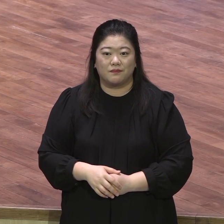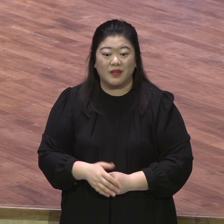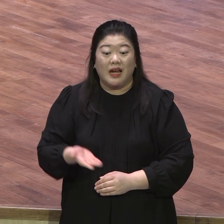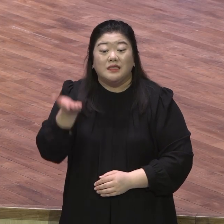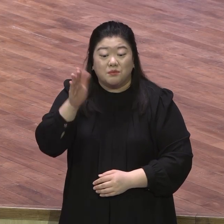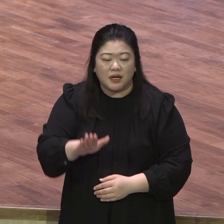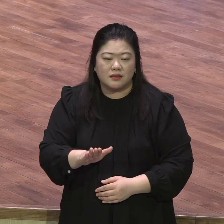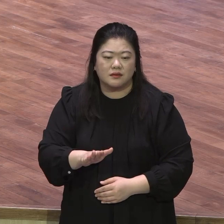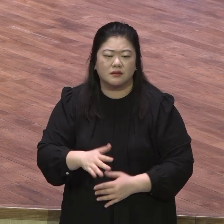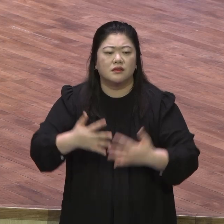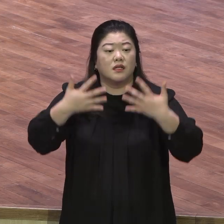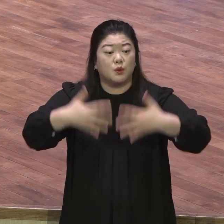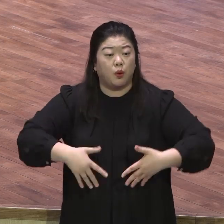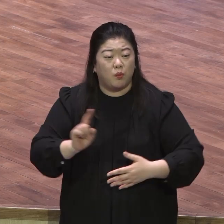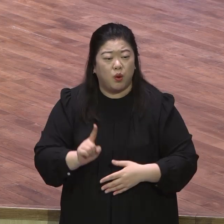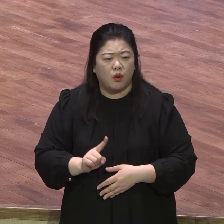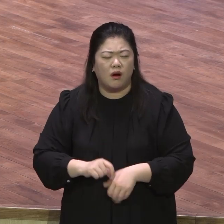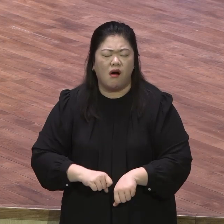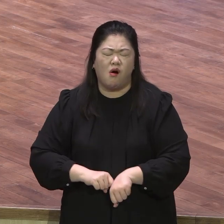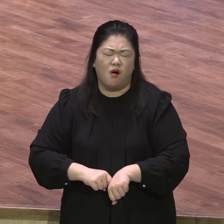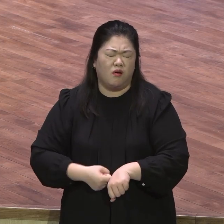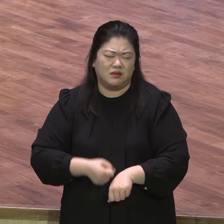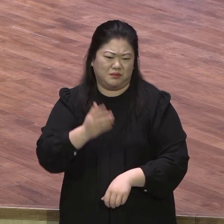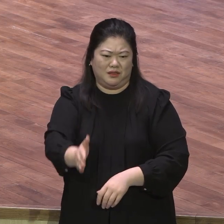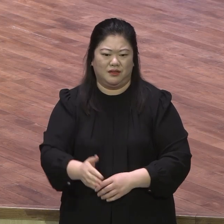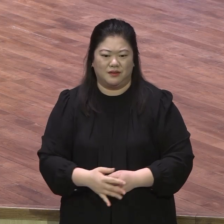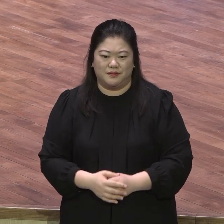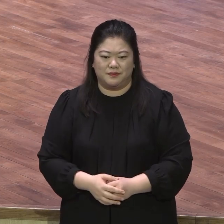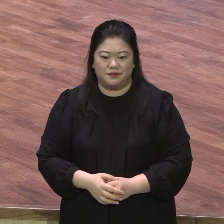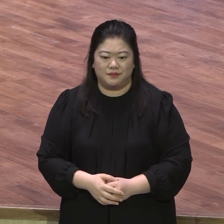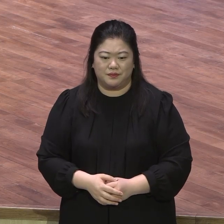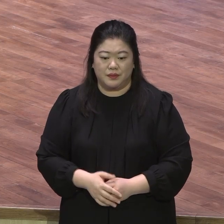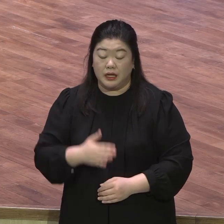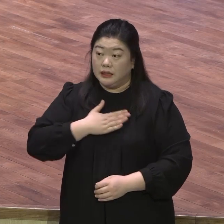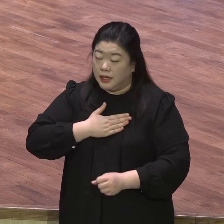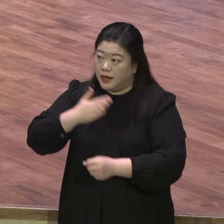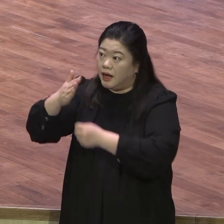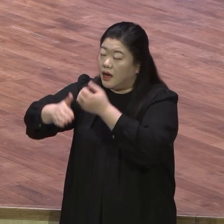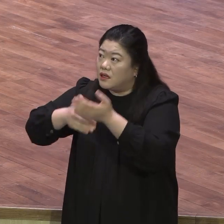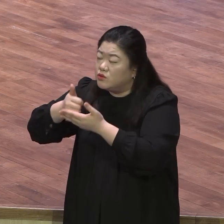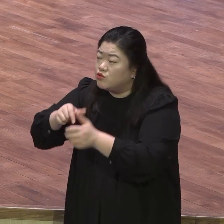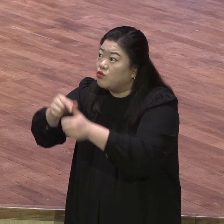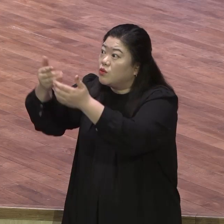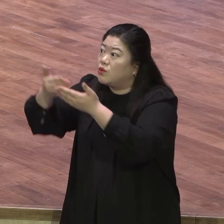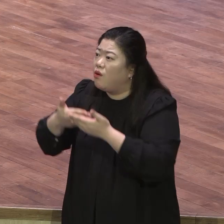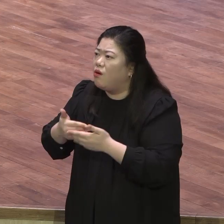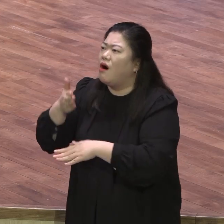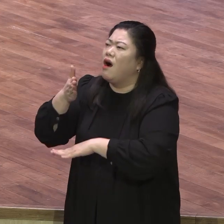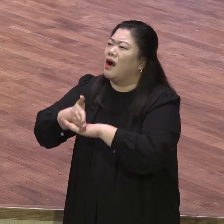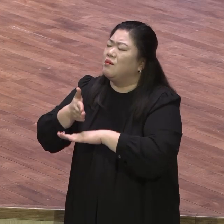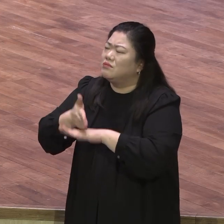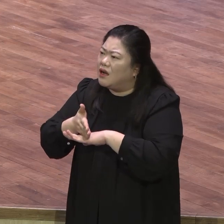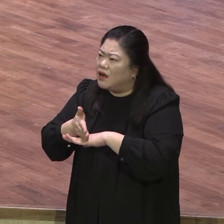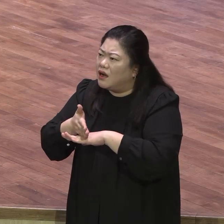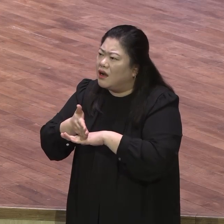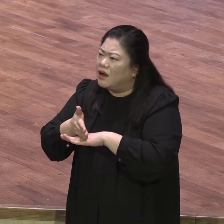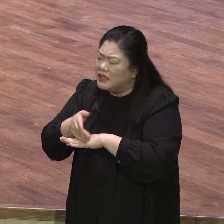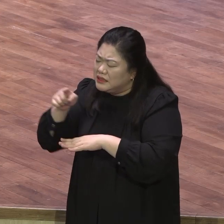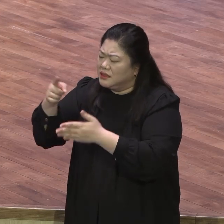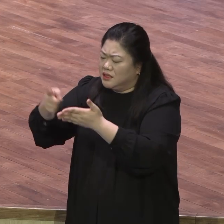정말 교회 오는 것이 너무 기쁘고 구원받은 은혜를 은혜에 대해서 하나님이 베풀어 준